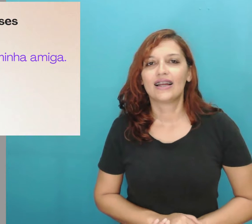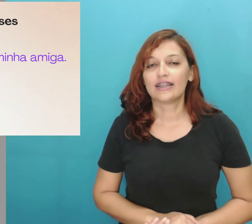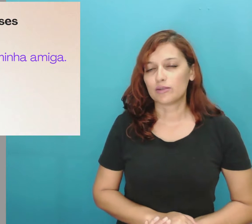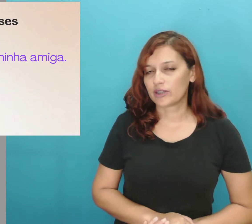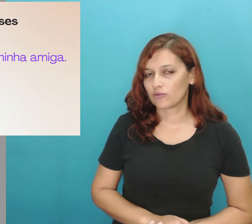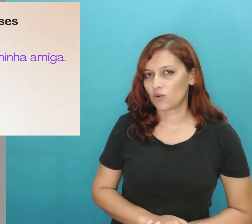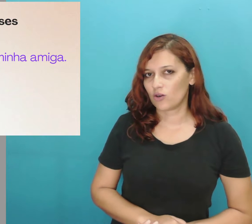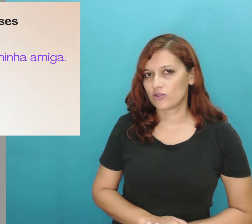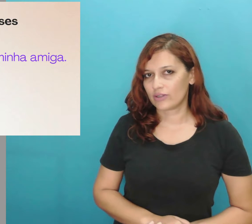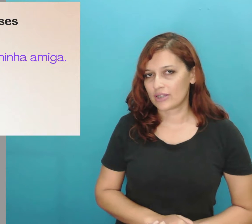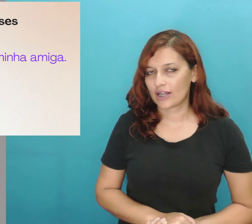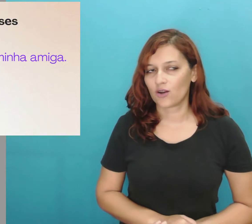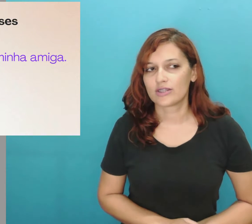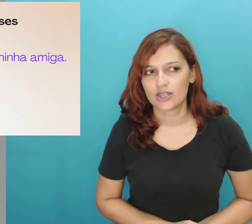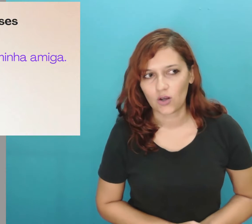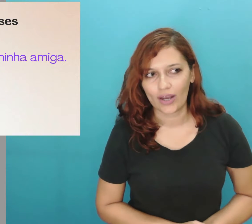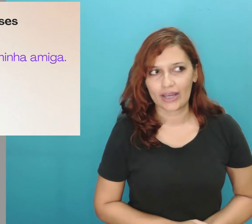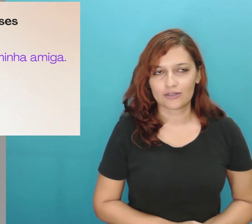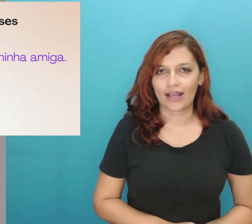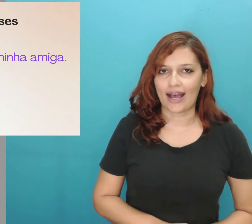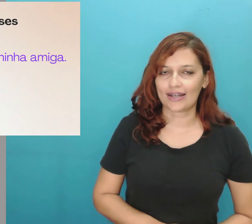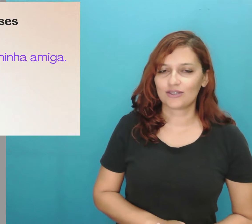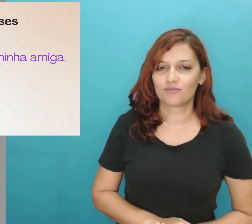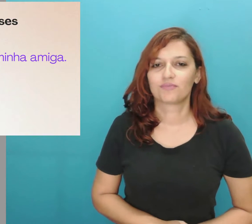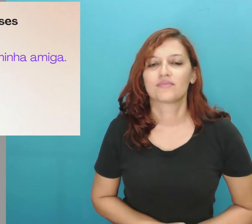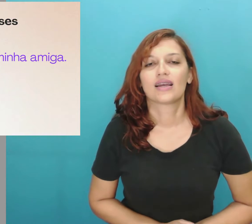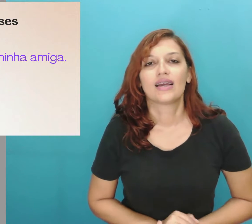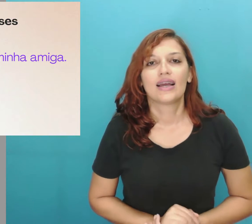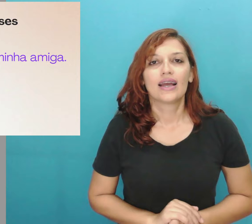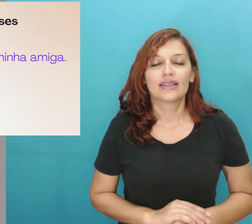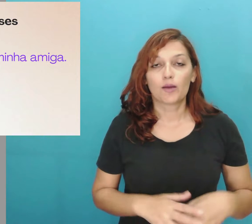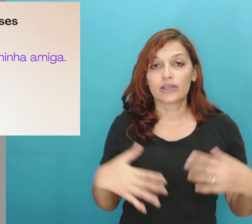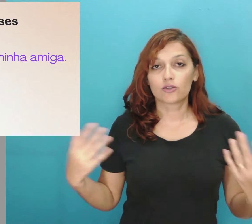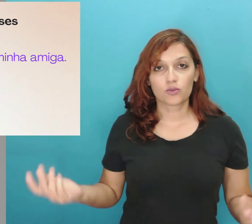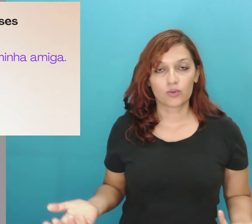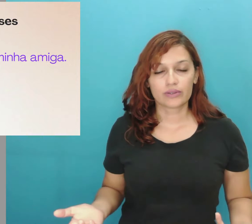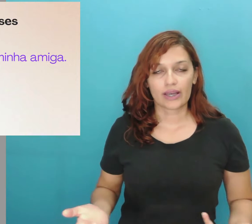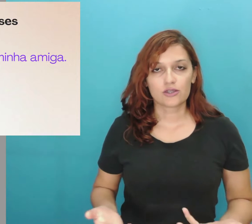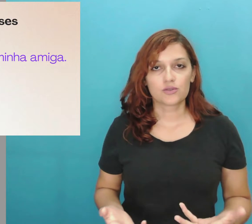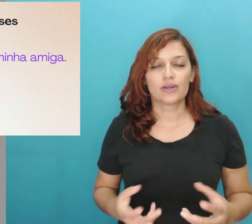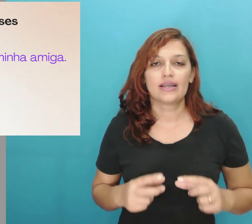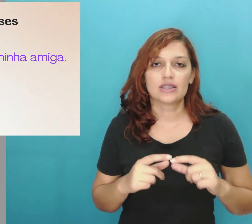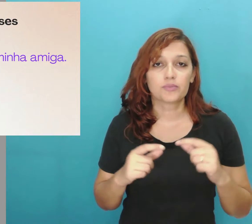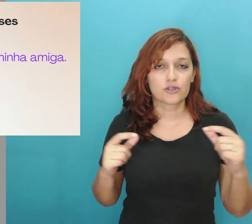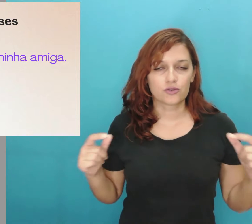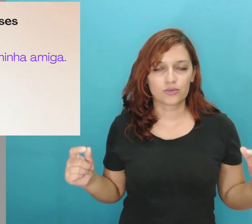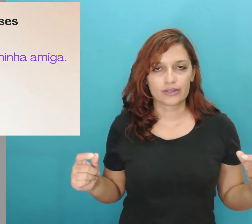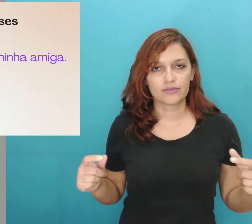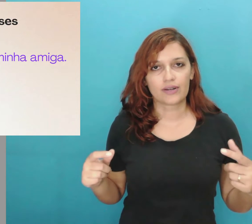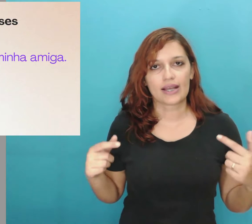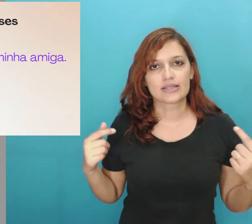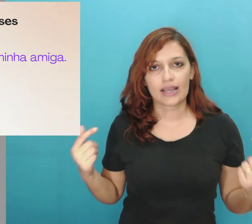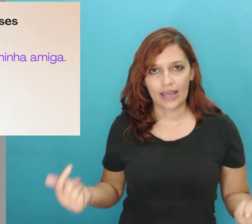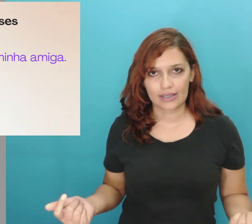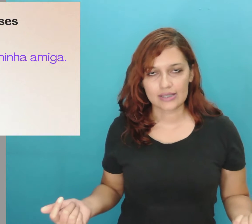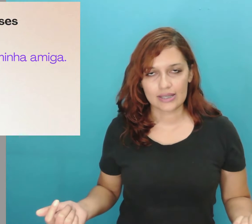Lembra que eu não gosto desse negócio de correto, errado. Dependendo do contexto, esse tipo de estrutura de frase é